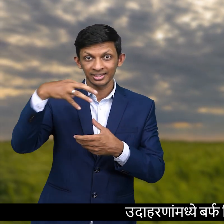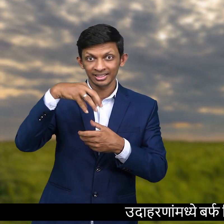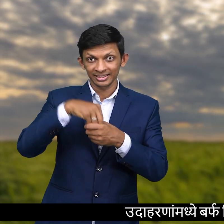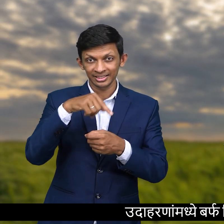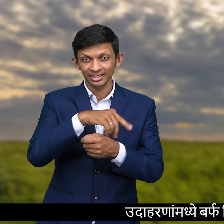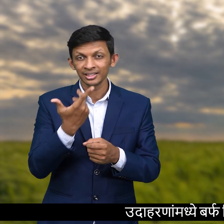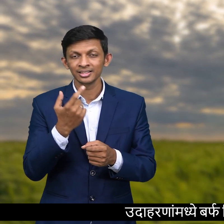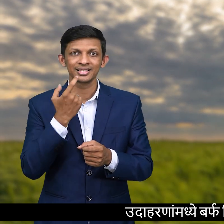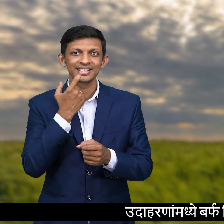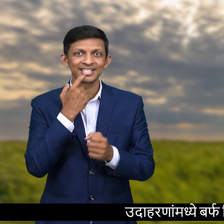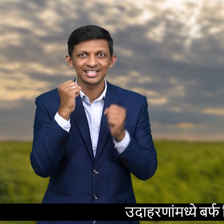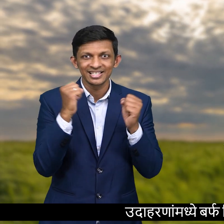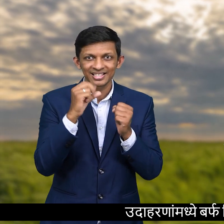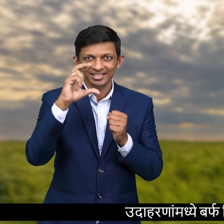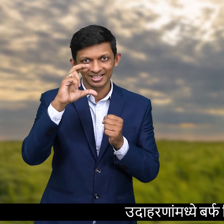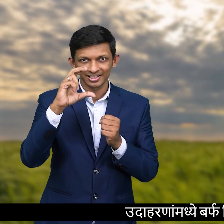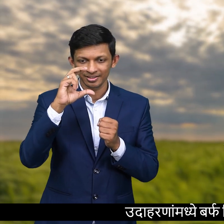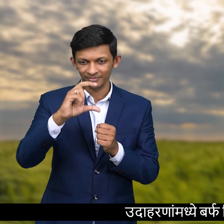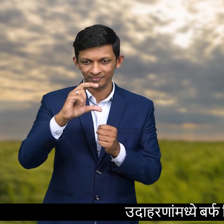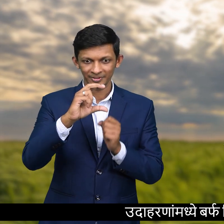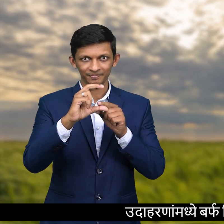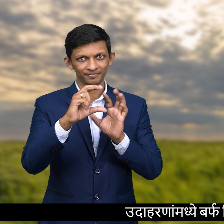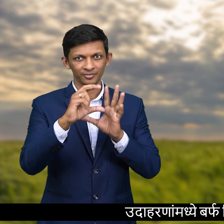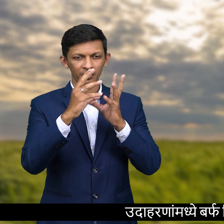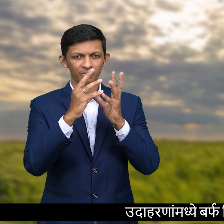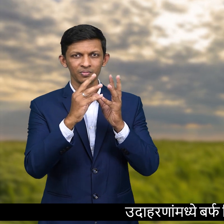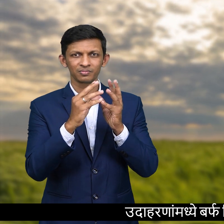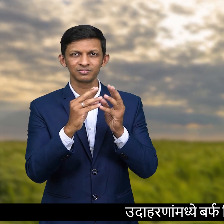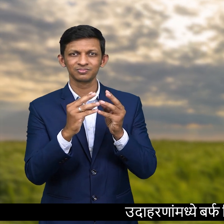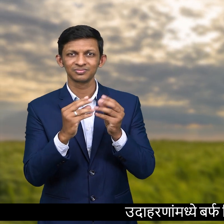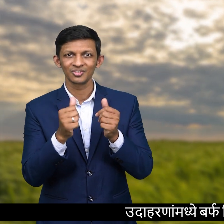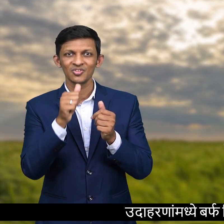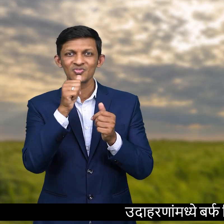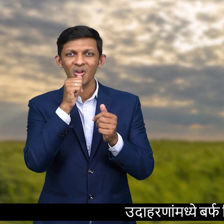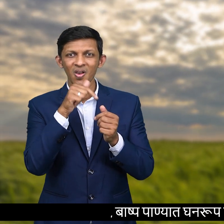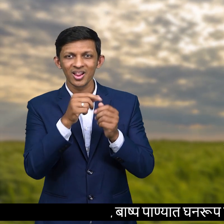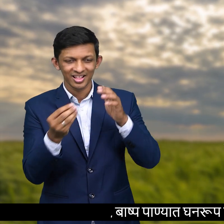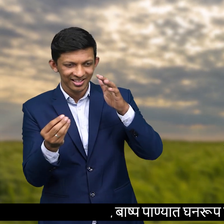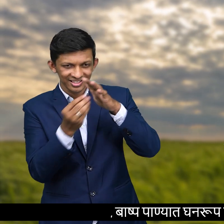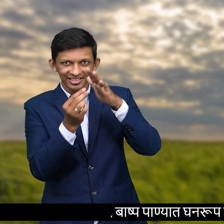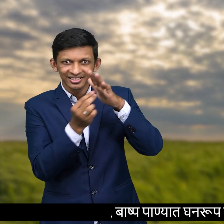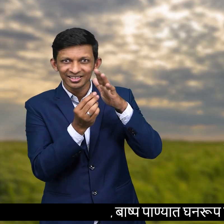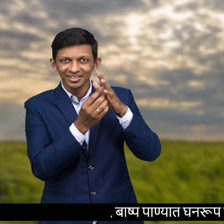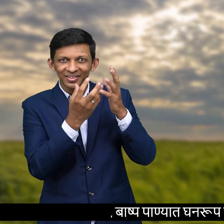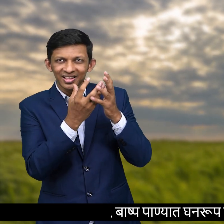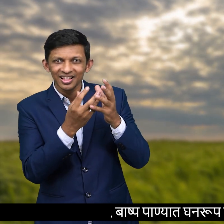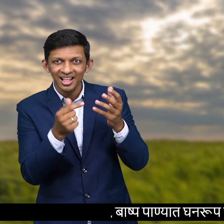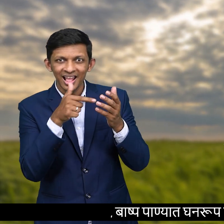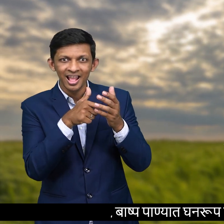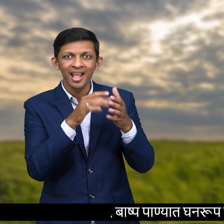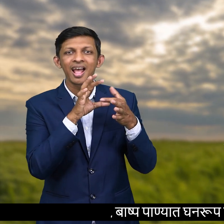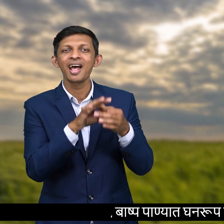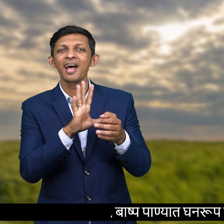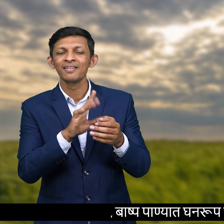उदाहरणांमध्ये बर्फ वितळणे, पाणी बाष्पात रूपांतरित होणे, बाष्प पाण्यात घनरूप